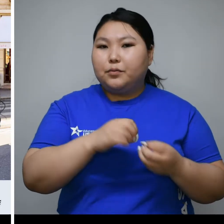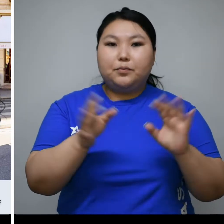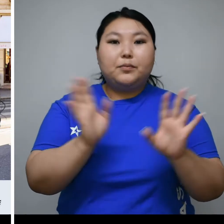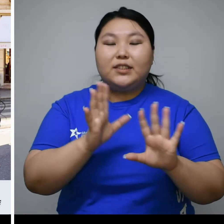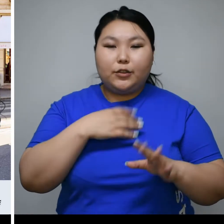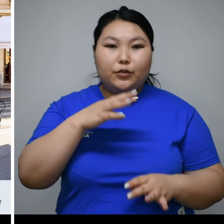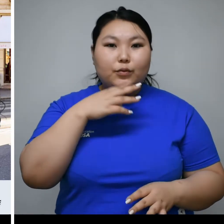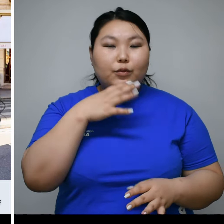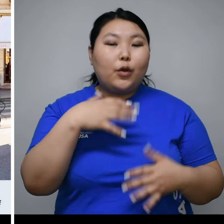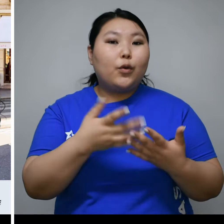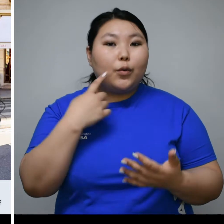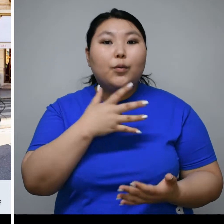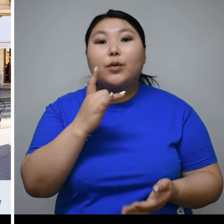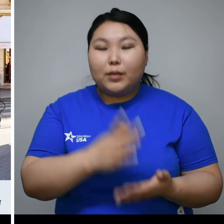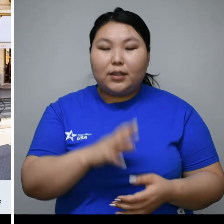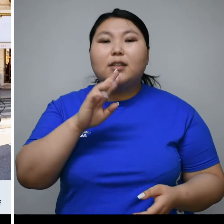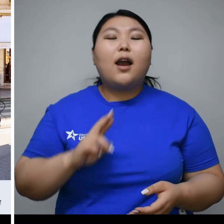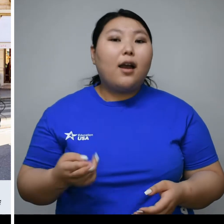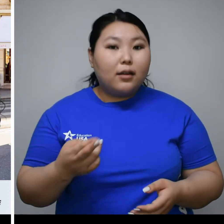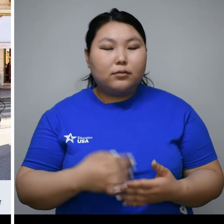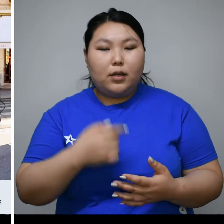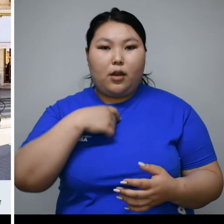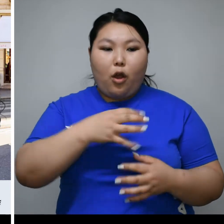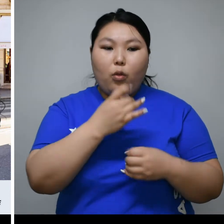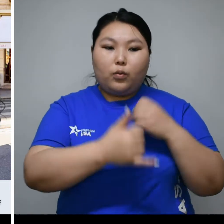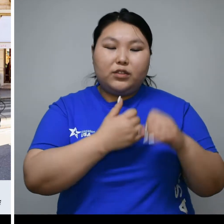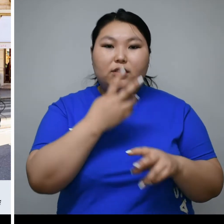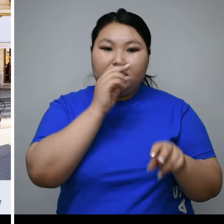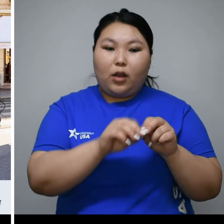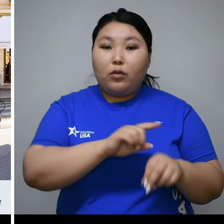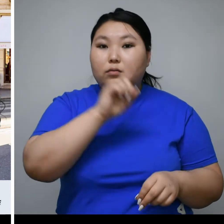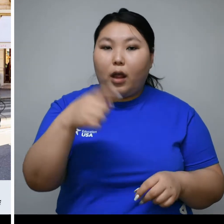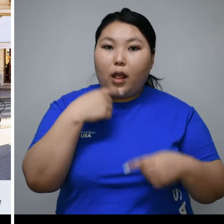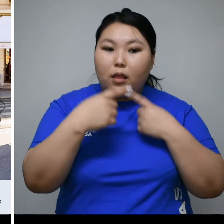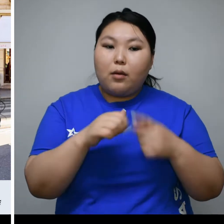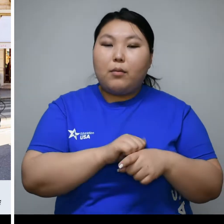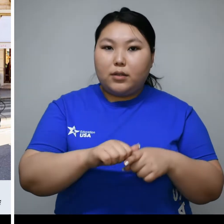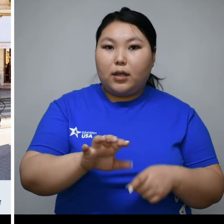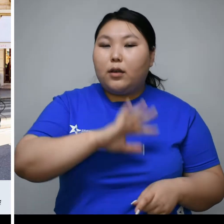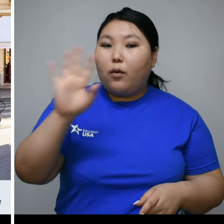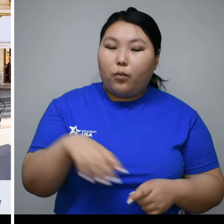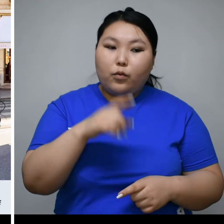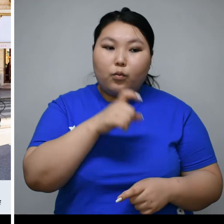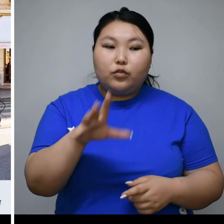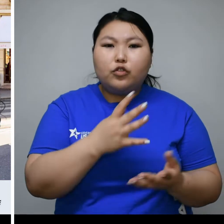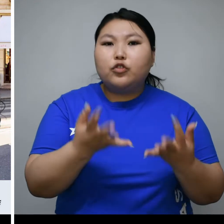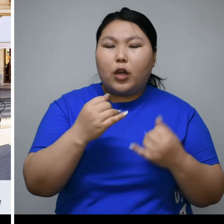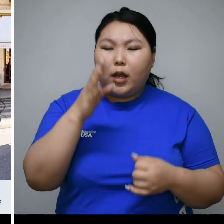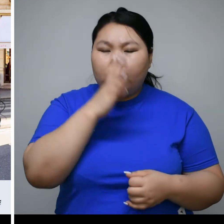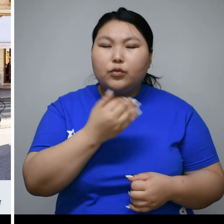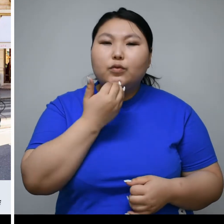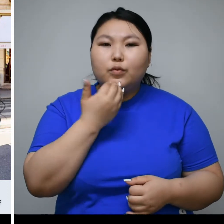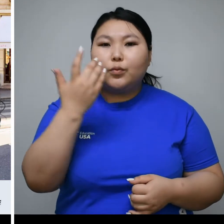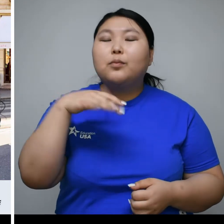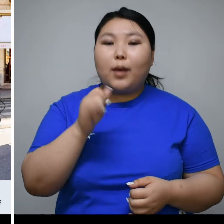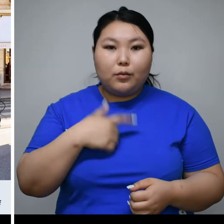битээ тэгэрээ гэж зөвлөмөр байна. Яагаад гэвэл яг олон улсын шалгалтын дээр нь очиод нөгөө хэлний бэлтгэл явуулах хүмүүсийн тоон маш